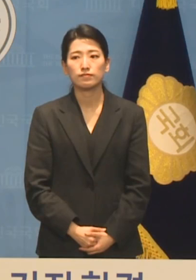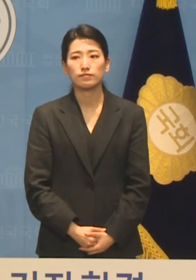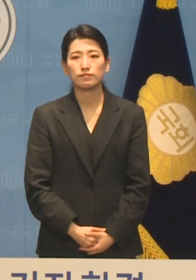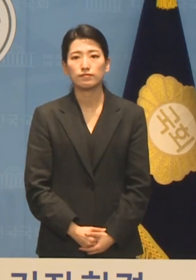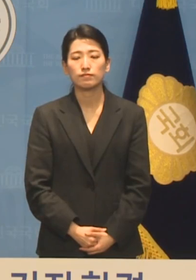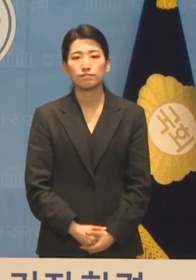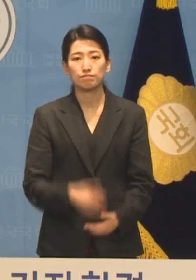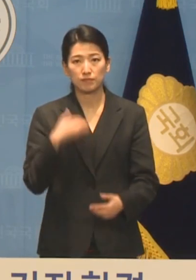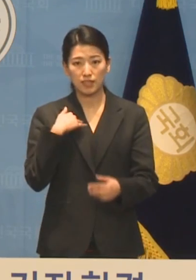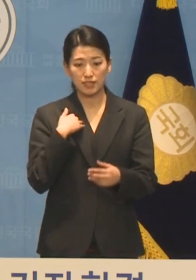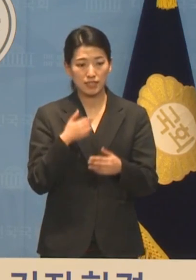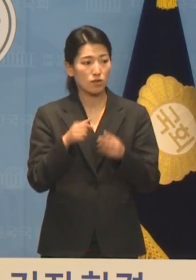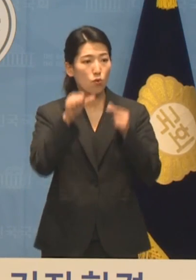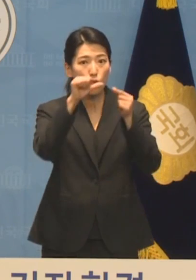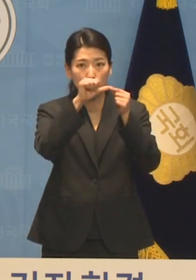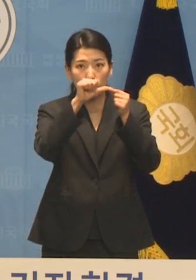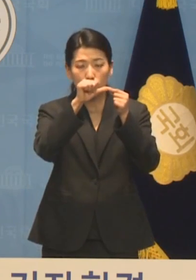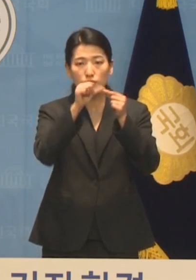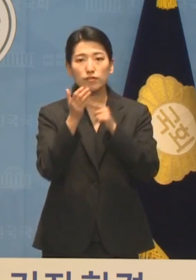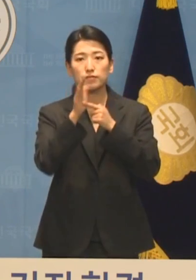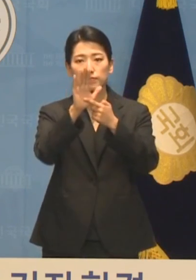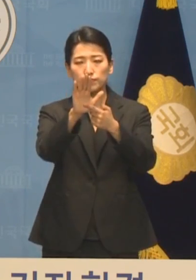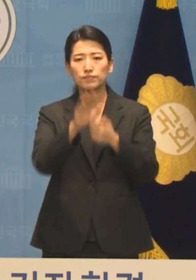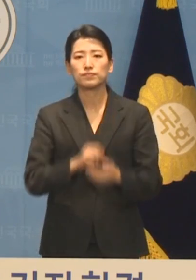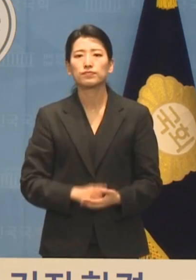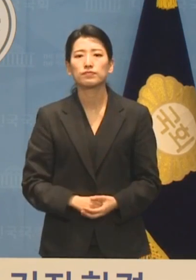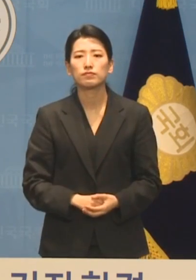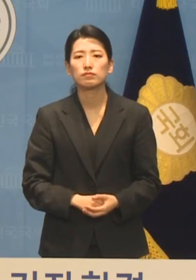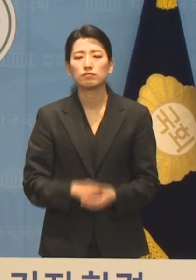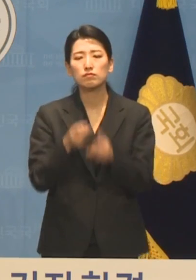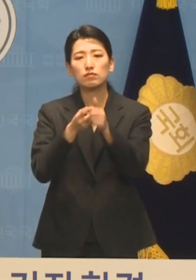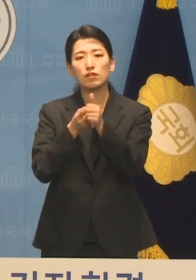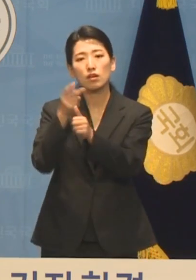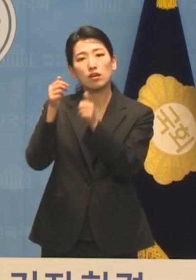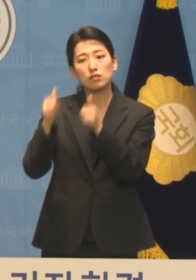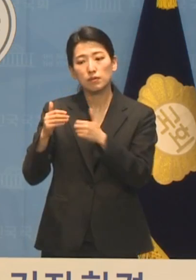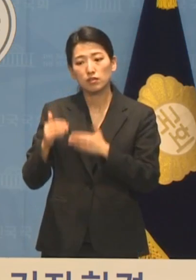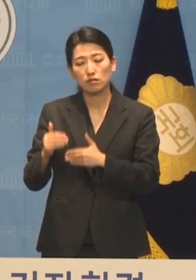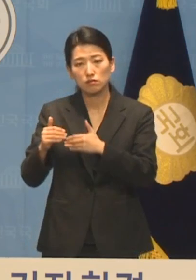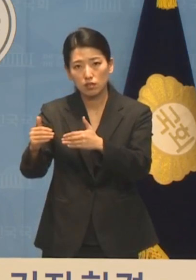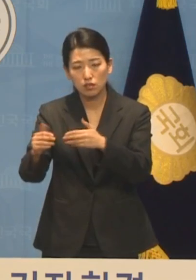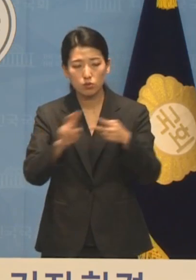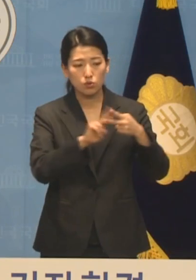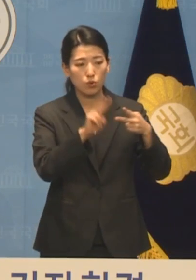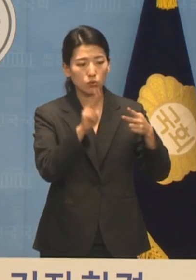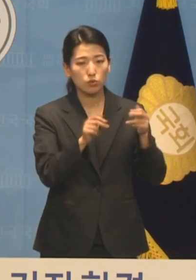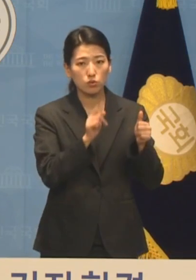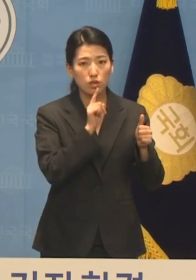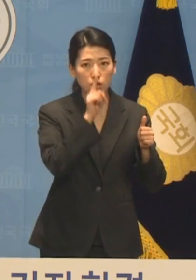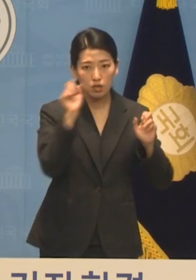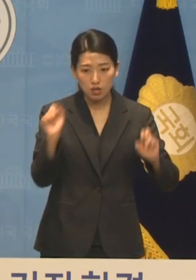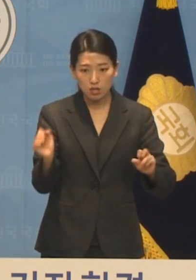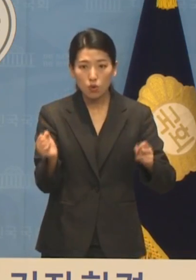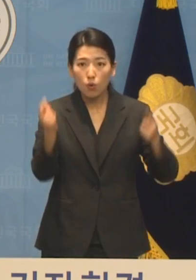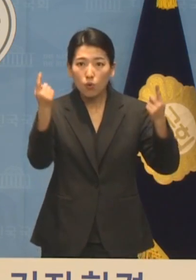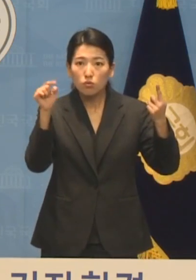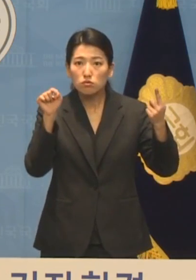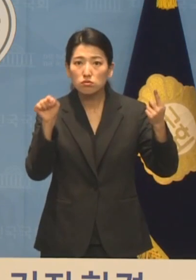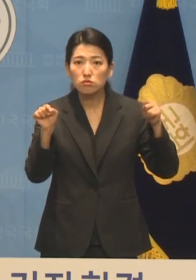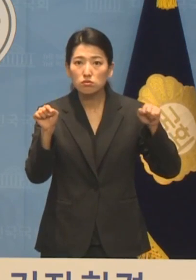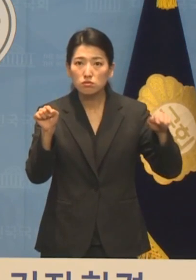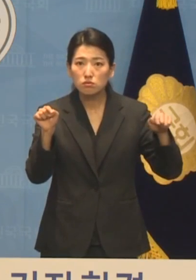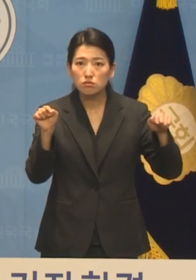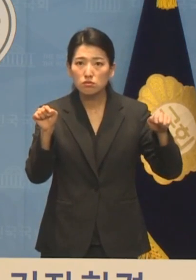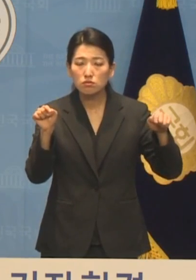이어서 5번 시작하겠습니다. 5. 탄핵 심판 절차와 형사소송 절차의 동시 진행에 따른